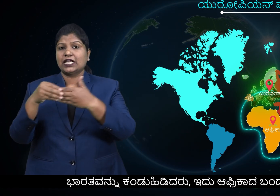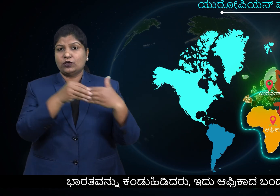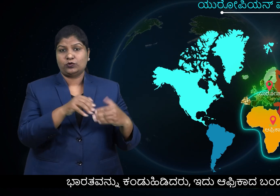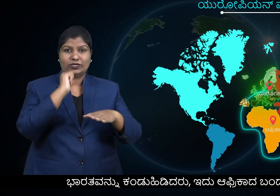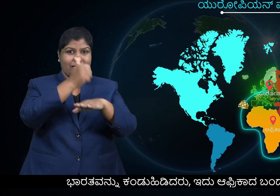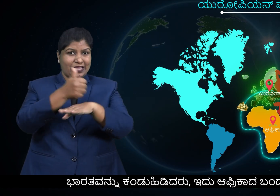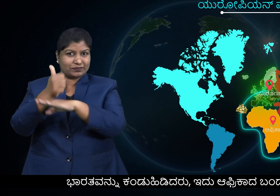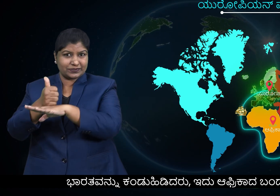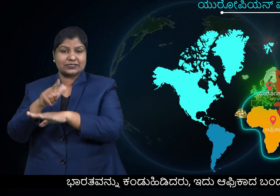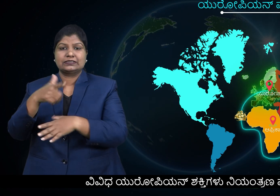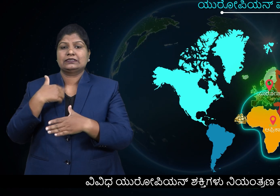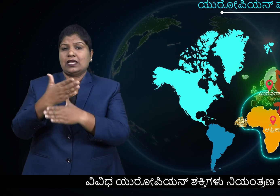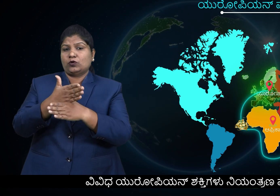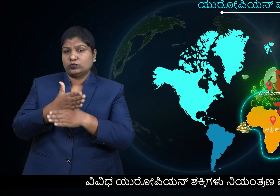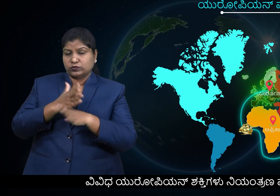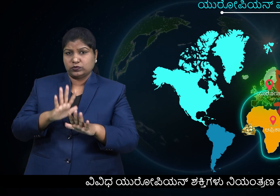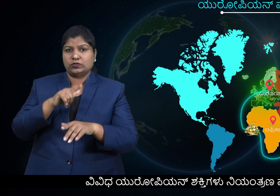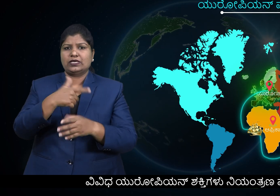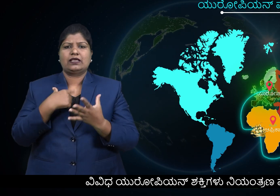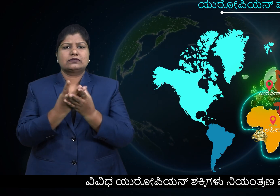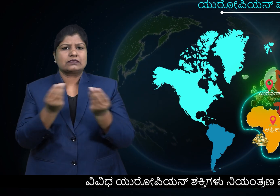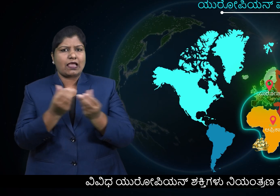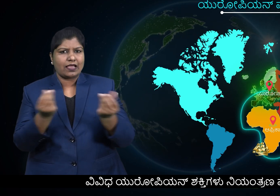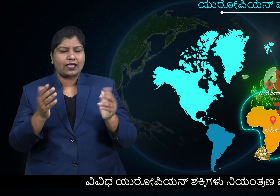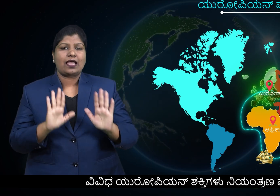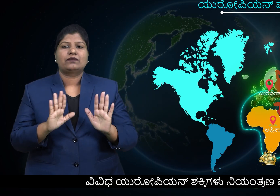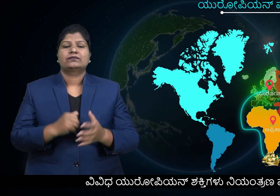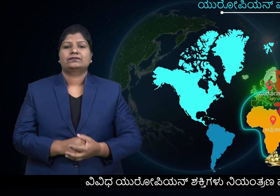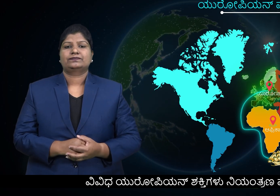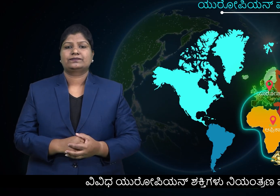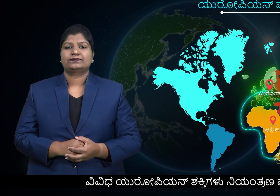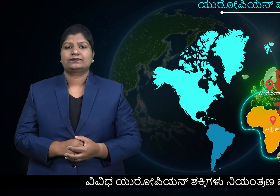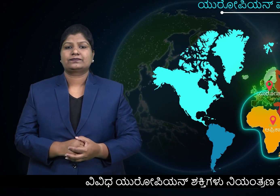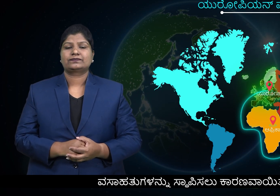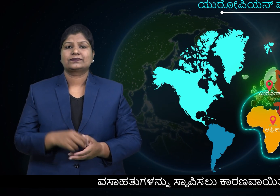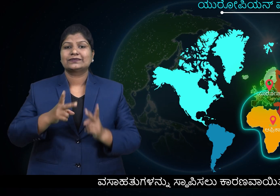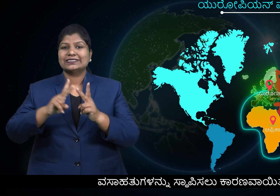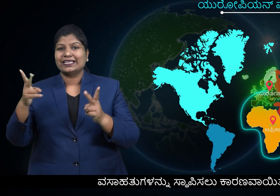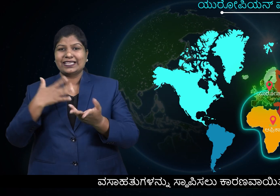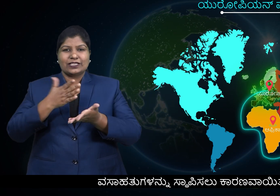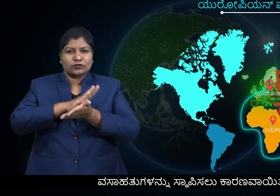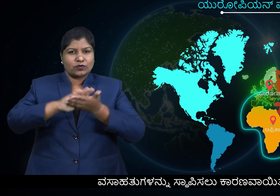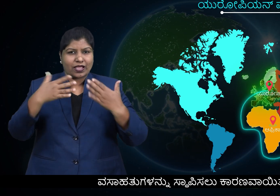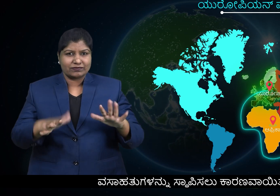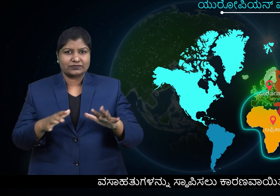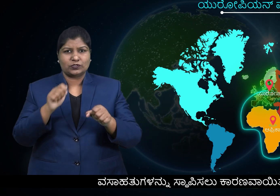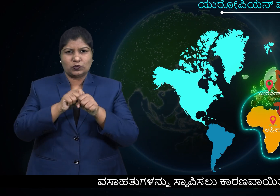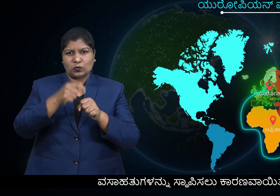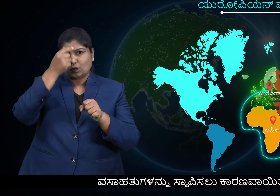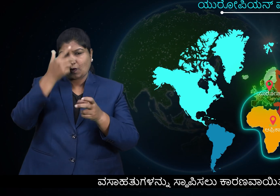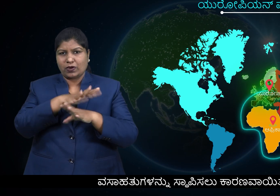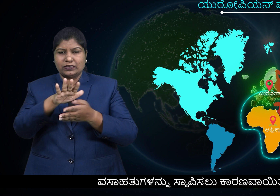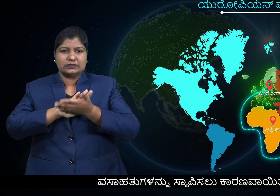ಆಫ್ರಿಕಾದ ಬಂದರುಗಳಲ್ಲಿ ವಿವಿಧ ಯುರೋಪಿಯನ್ ಶಕ್ತಿಗಳು ನಿಯಂತ್ರಣ ಮತ್ತು ವಸಾಹತುಗಳನ್ನು